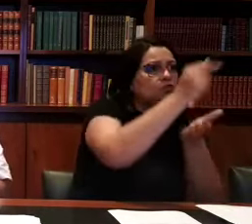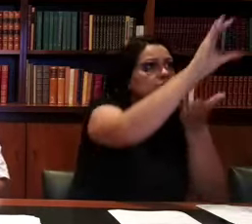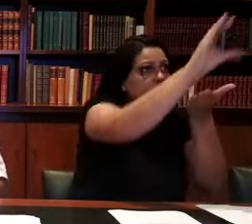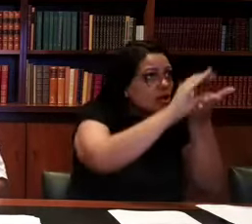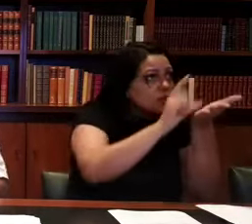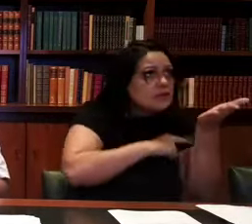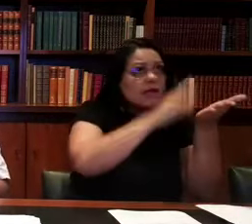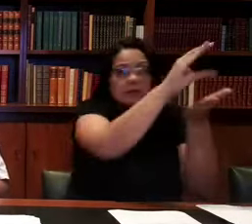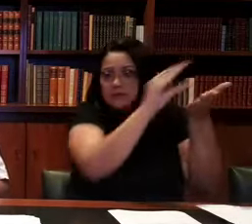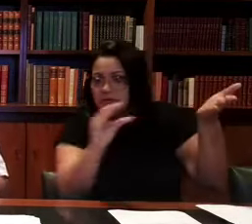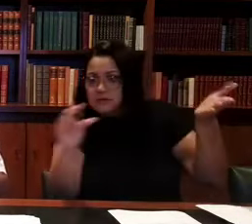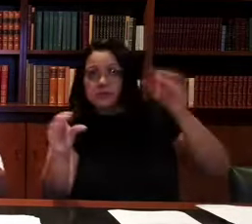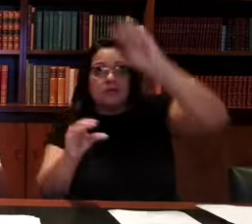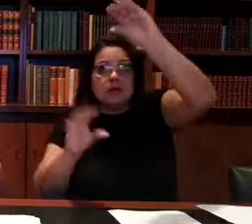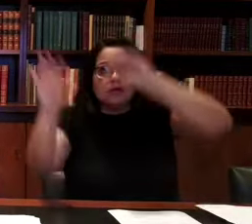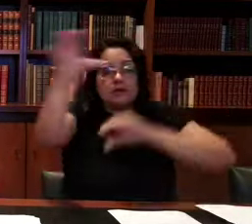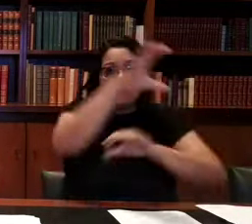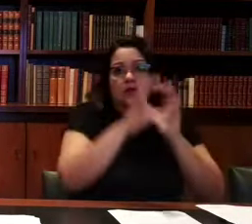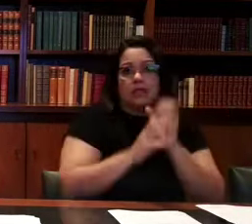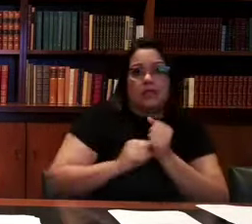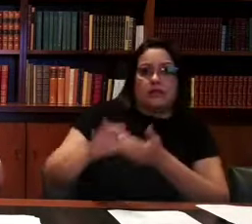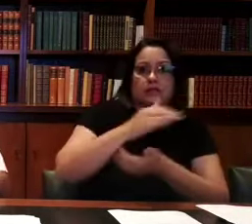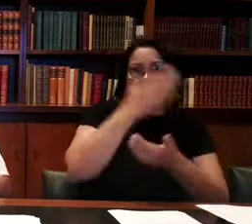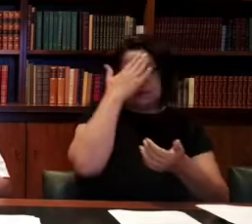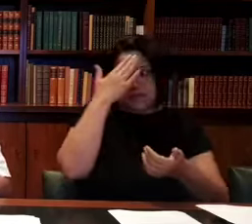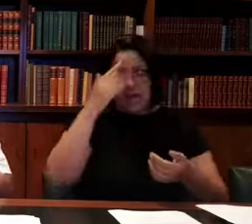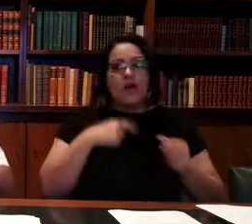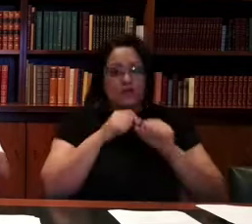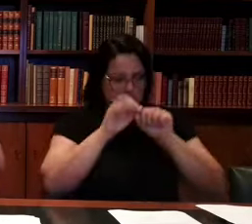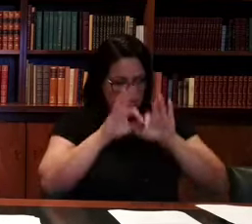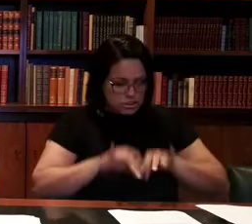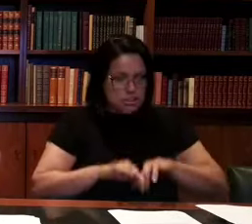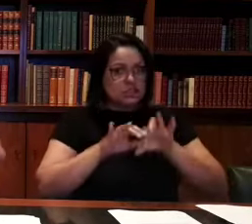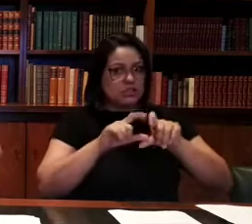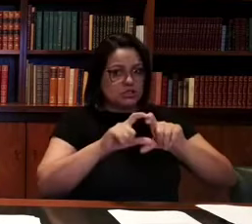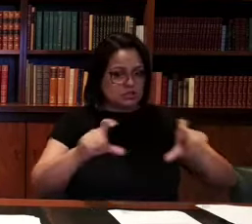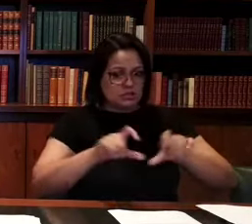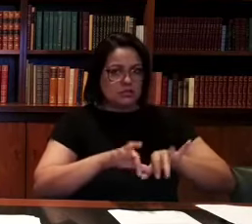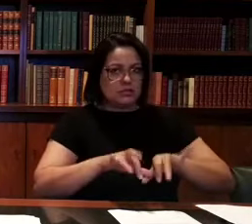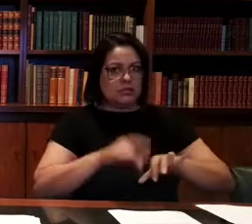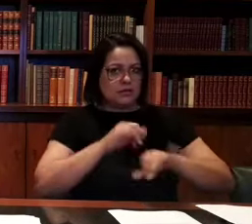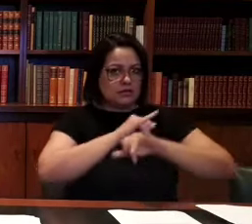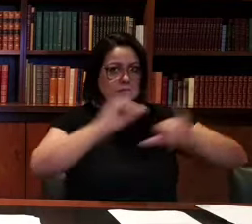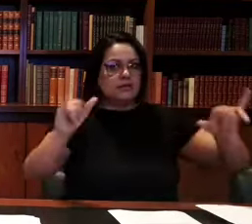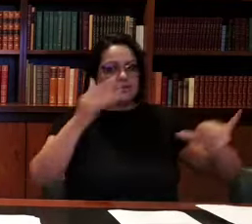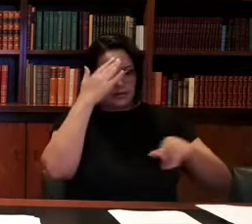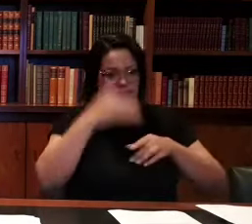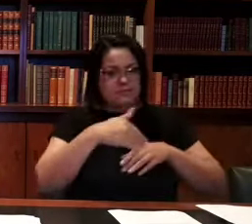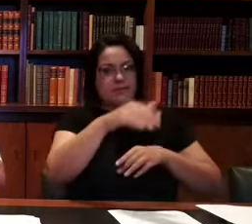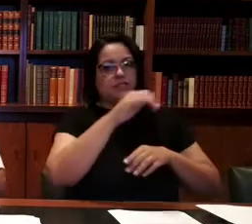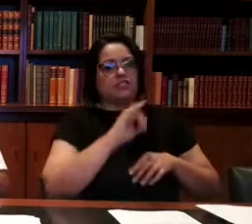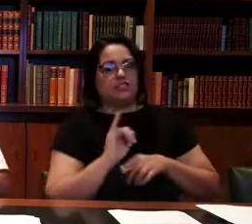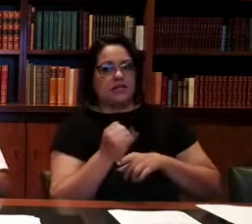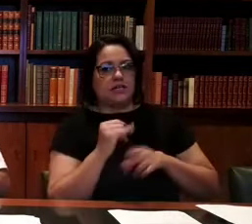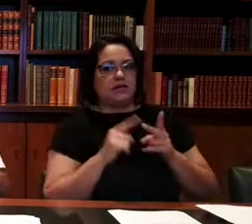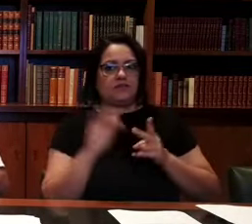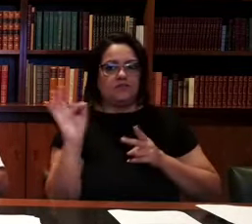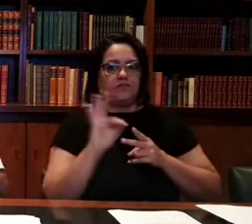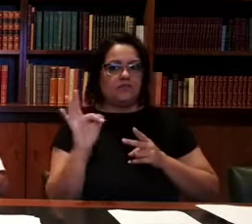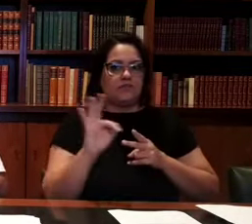tem tô correndo atrás nós sabemos que eu fiz uma notinha esses dias aí nós sabemos que janeiro fevereiro do ano que vem